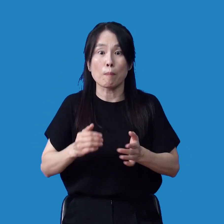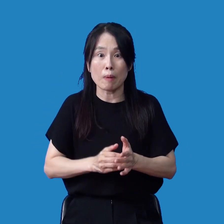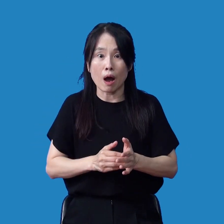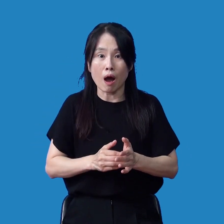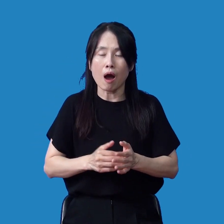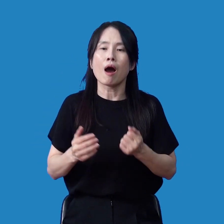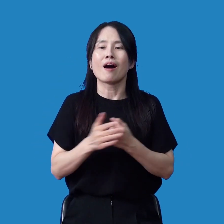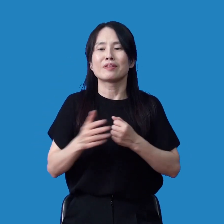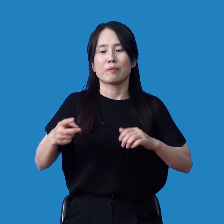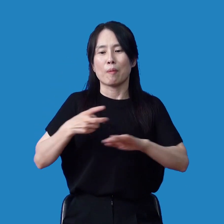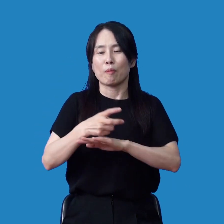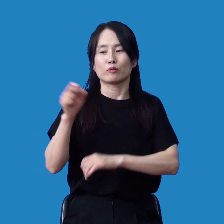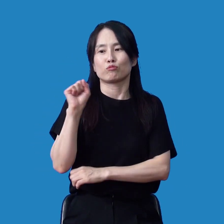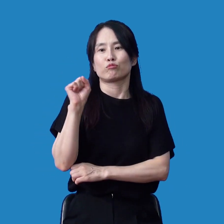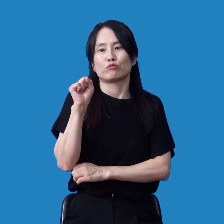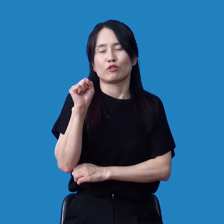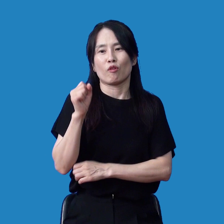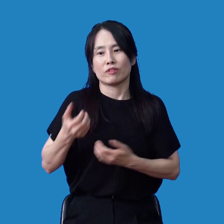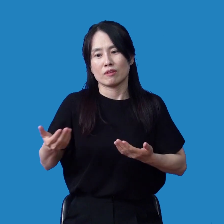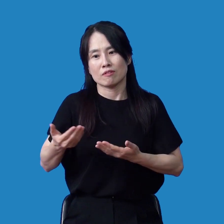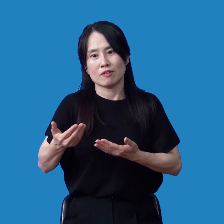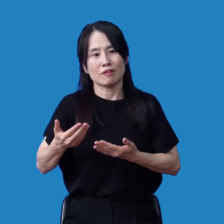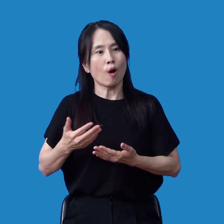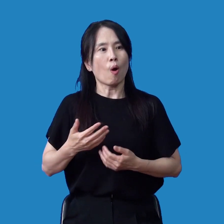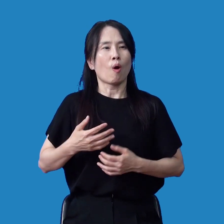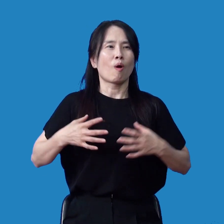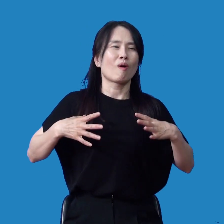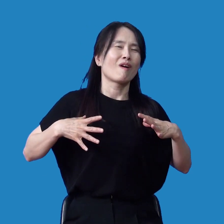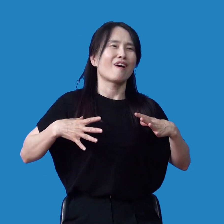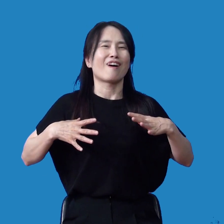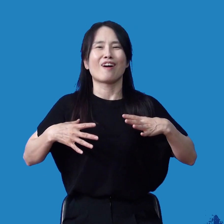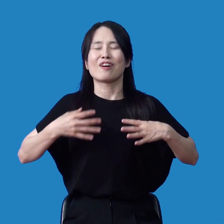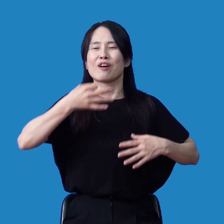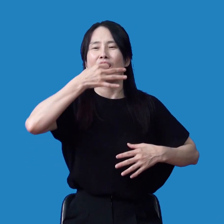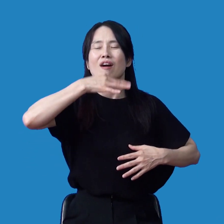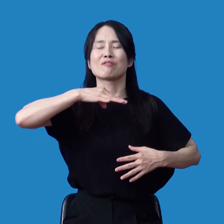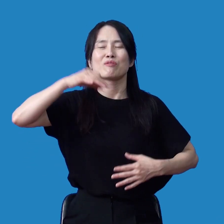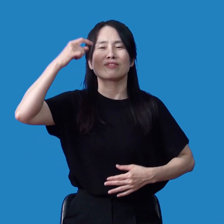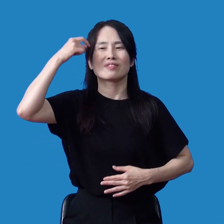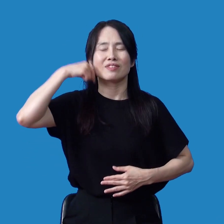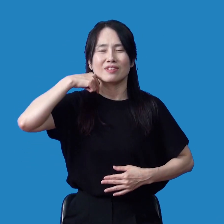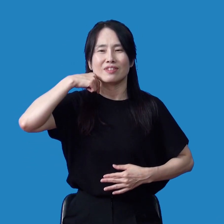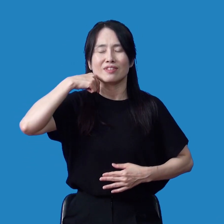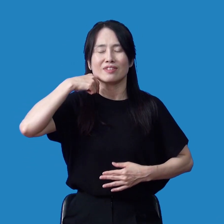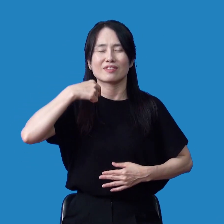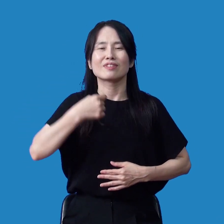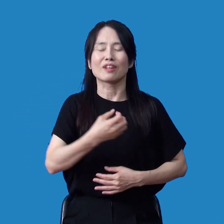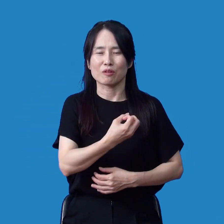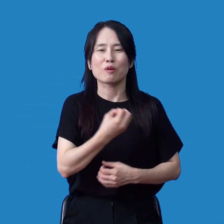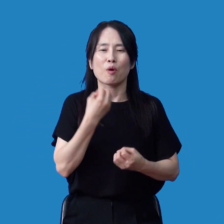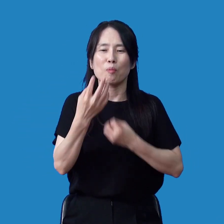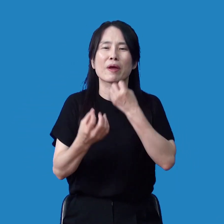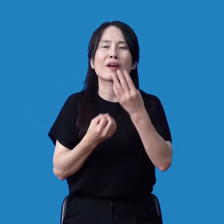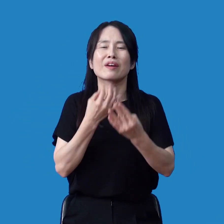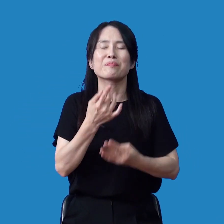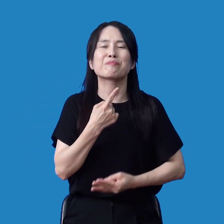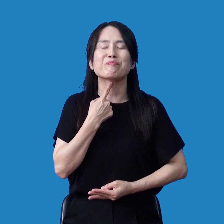일이 얼마나 자랑스럽고 보람이 있는지 모르겠다. 그 기사가 그렇게 고백을